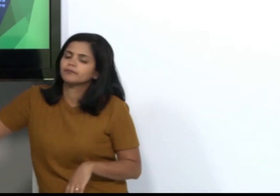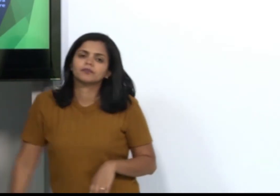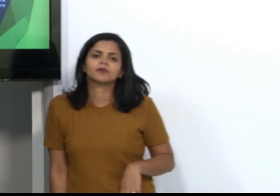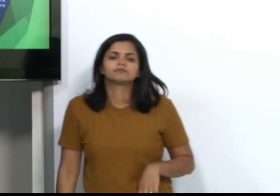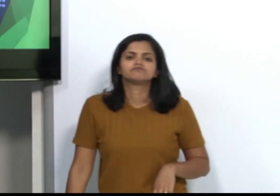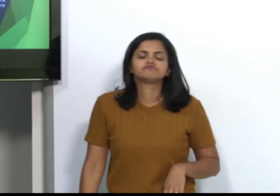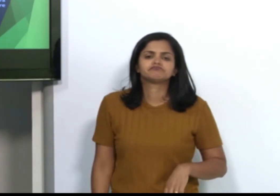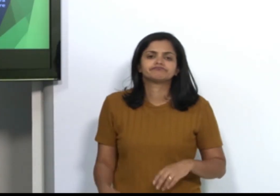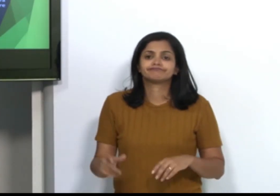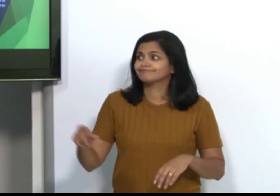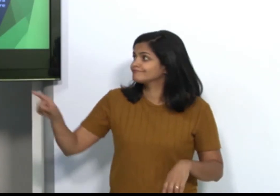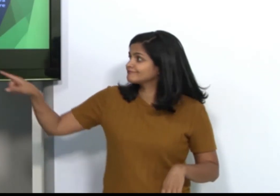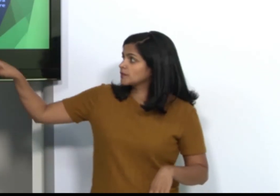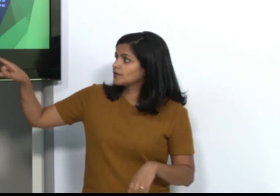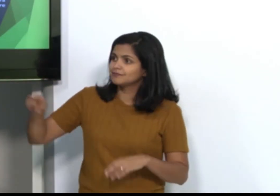Exemplificando, veja.